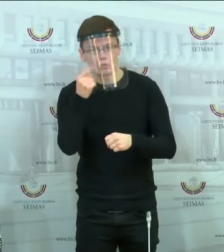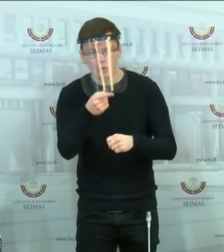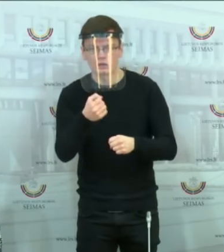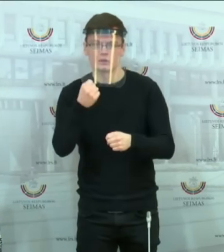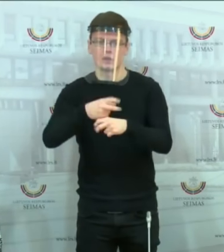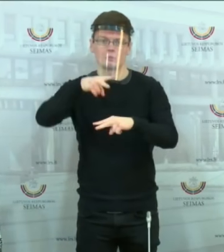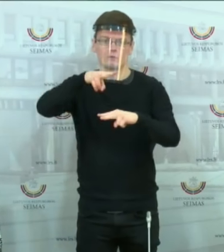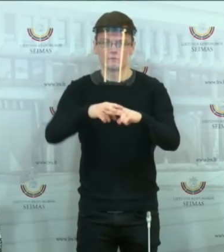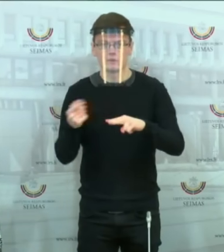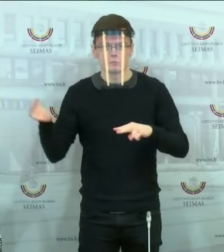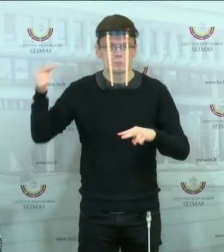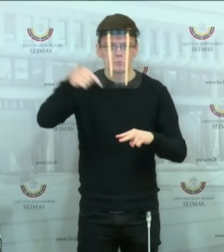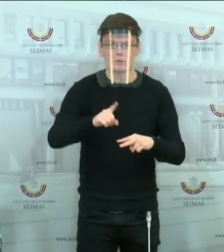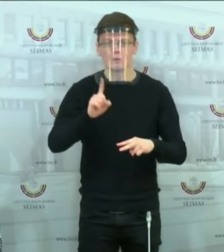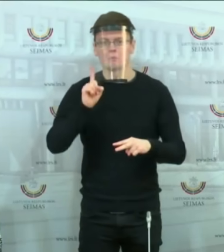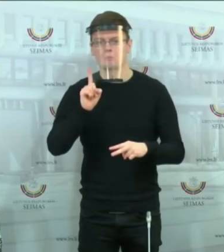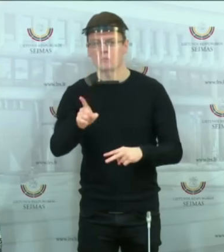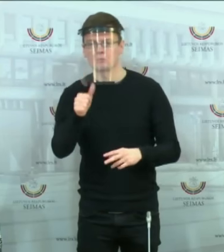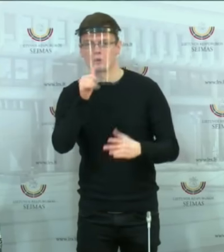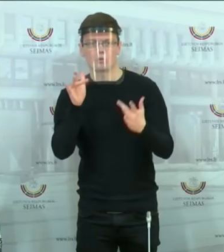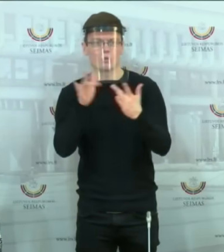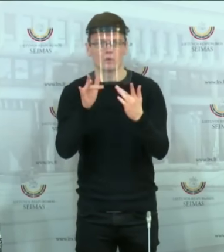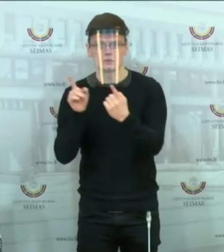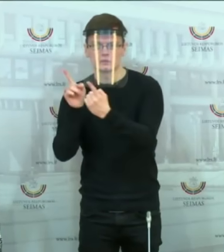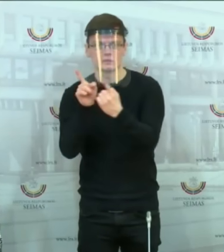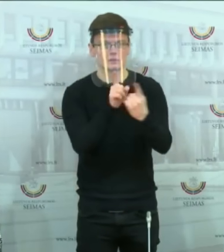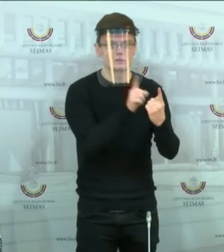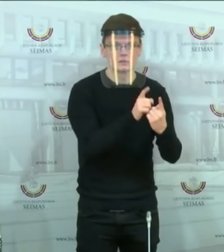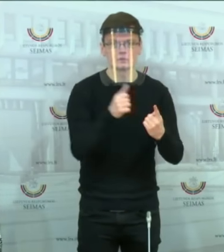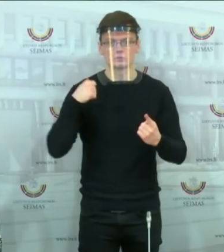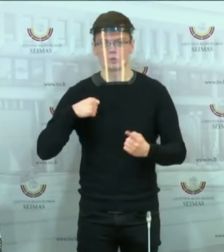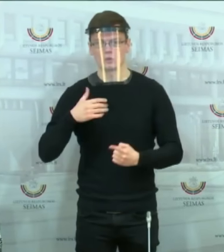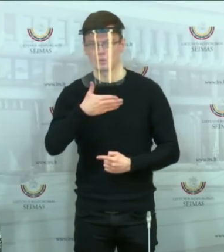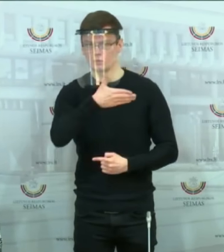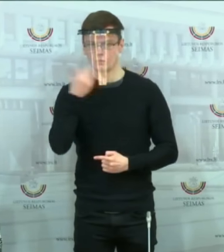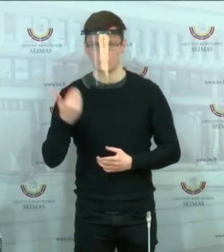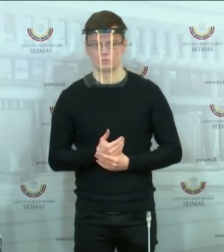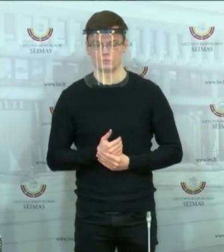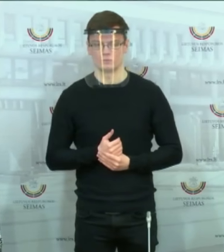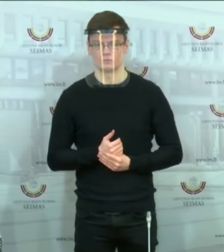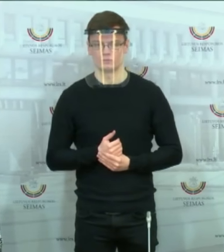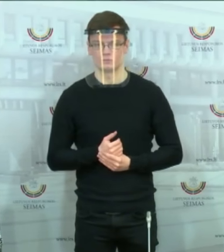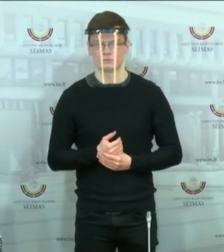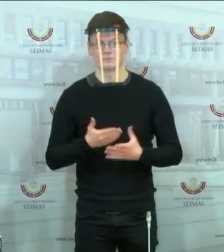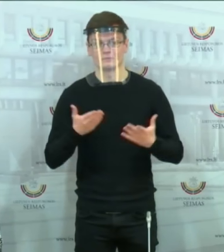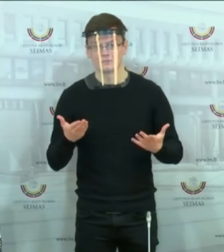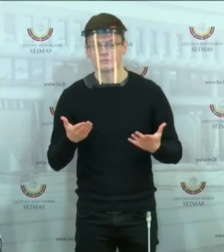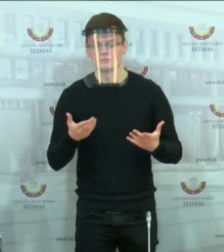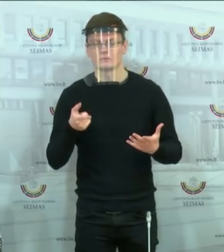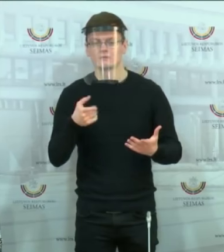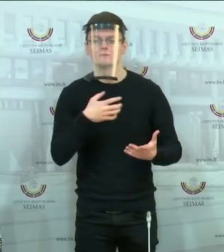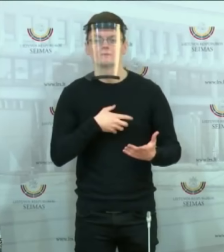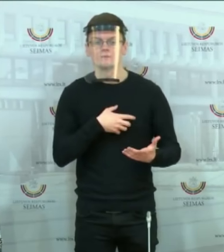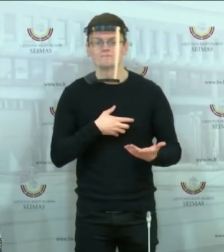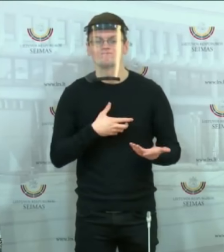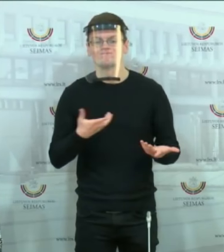vietoj, bet kaip ir sakiau, neturint intensyvaus kontakto su klientu. Nėra tai imperatyvas, todėl kad puikiai suprantam, kad